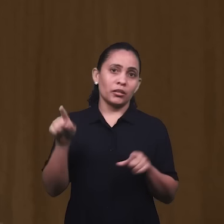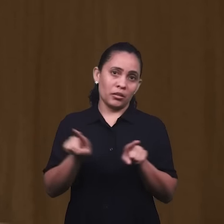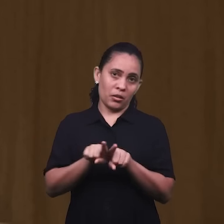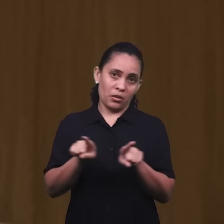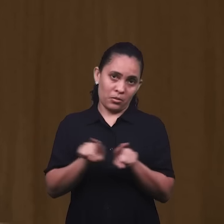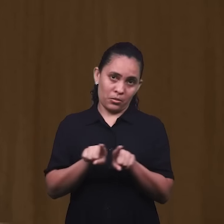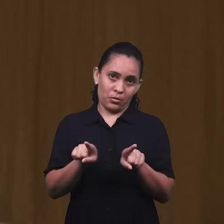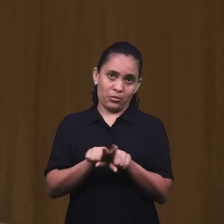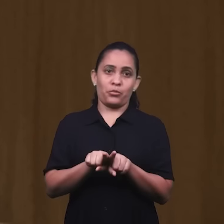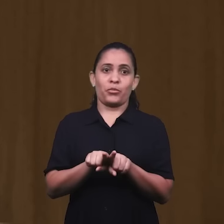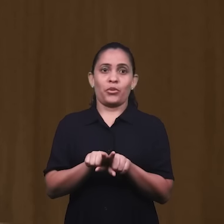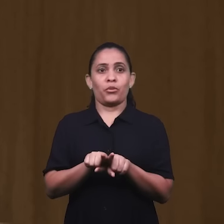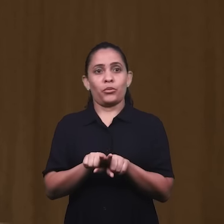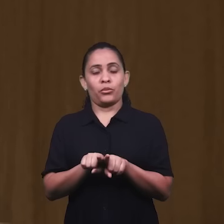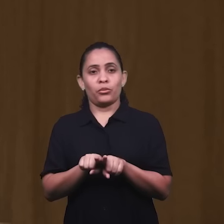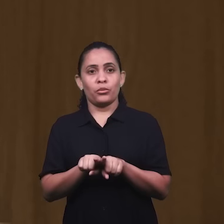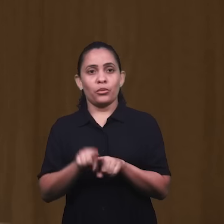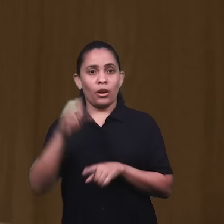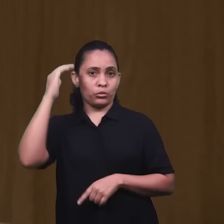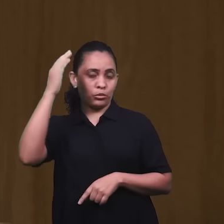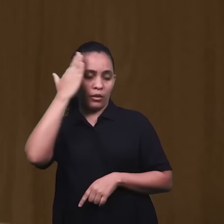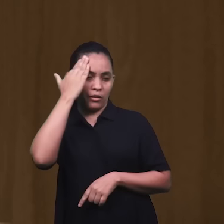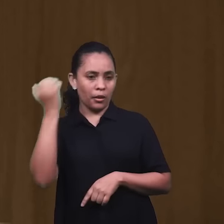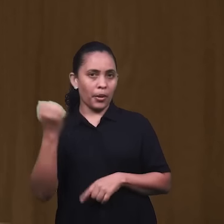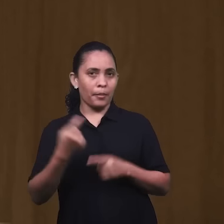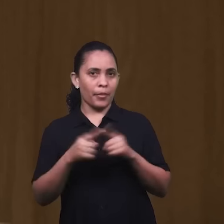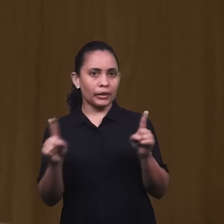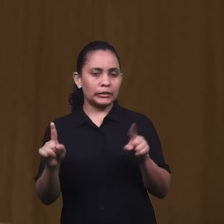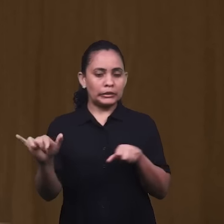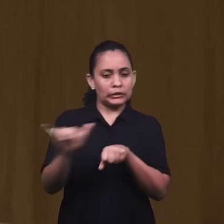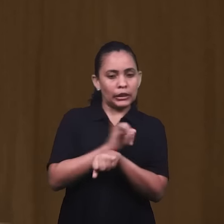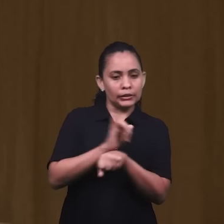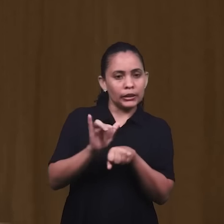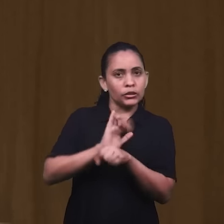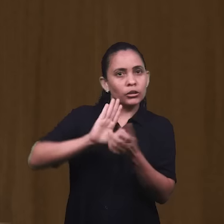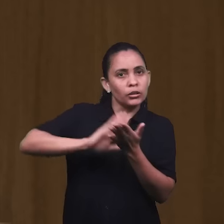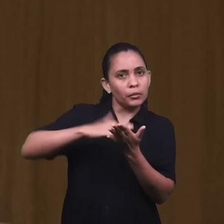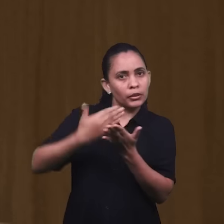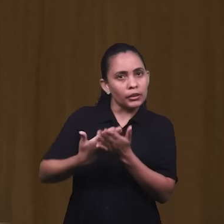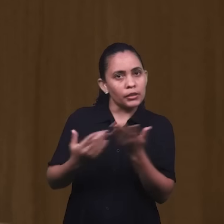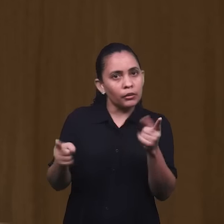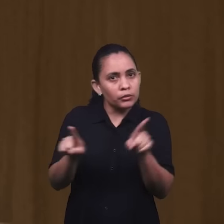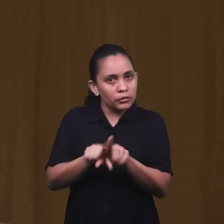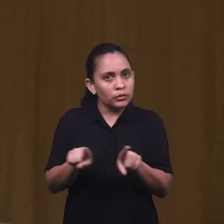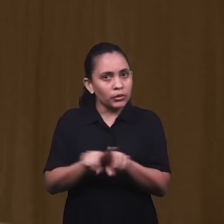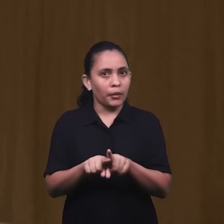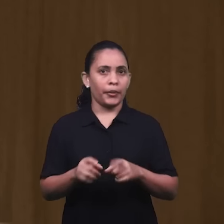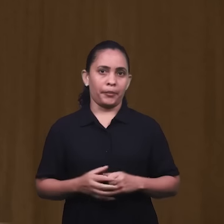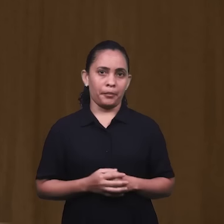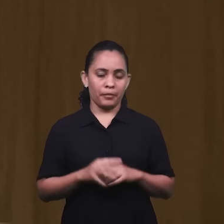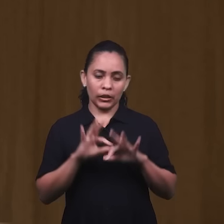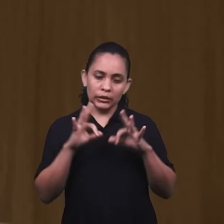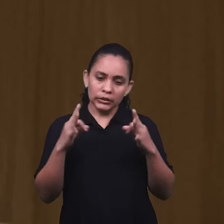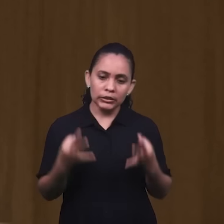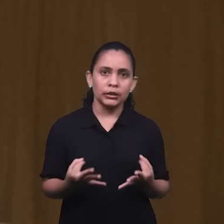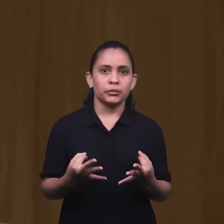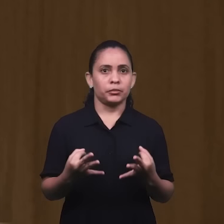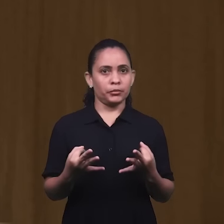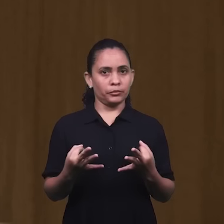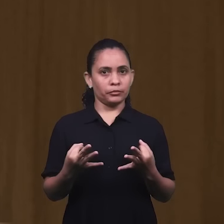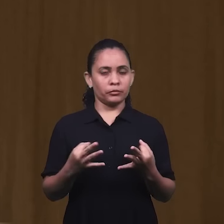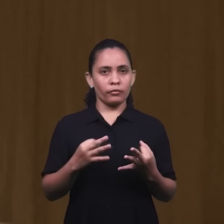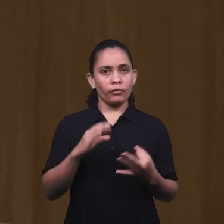vai, mas o contrário não acontece. Então, a estratégia de buscar até para interpretação é o mais simples possível,